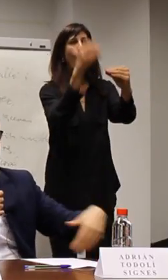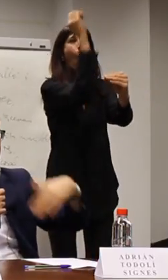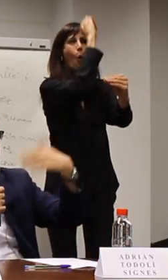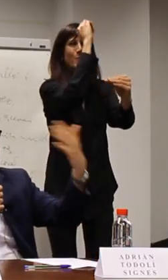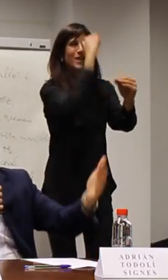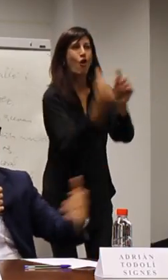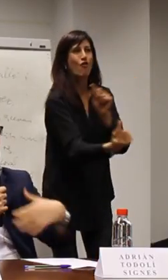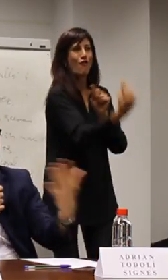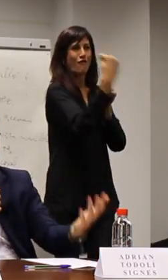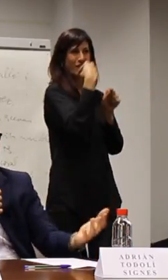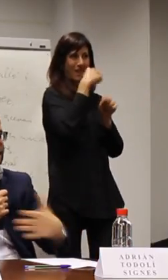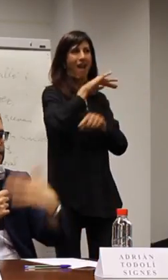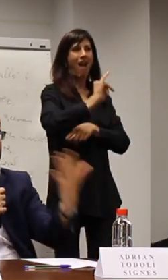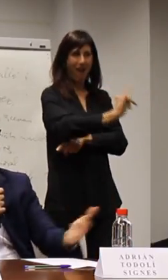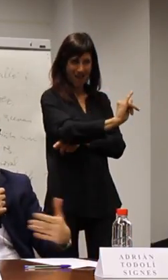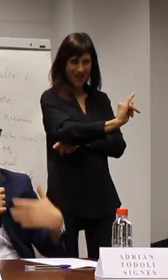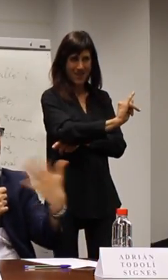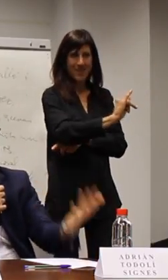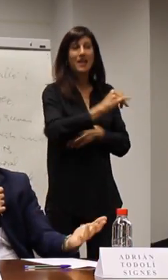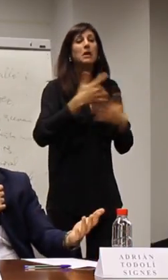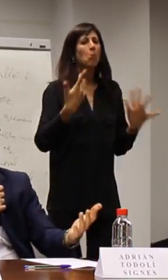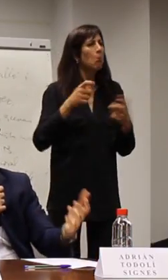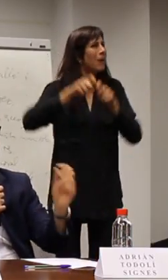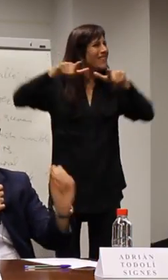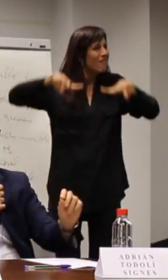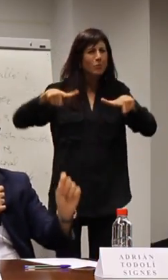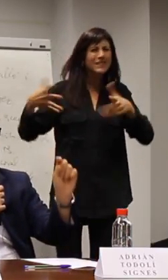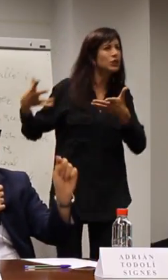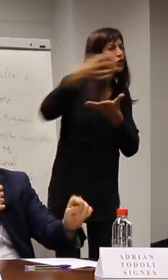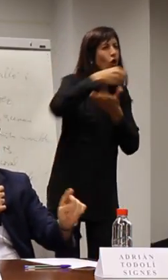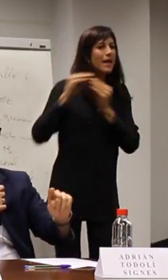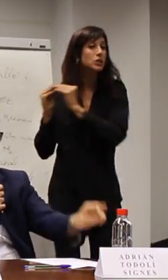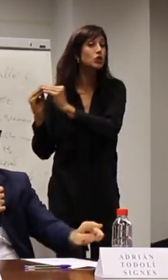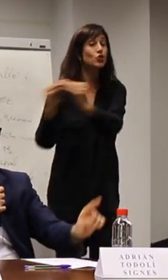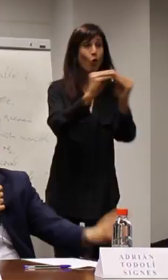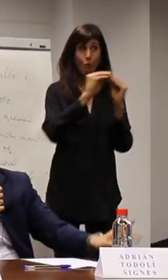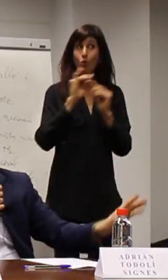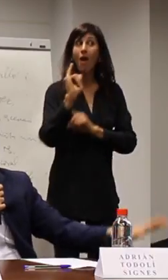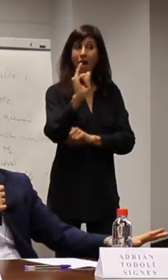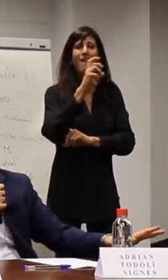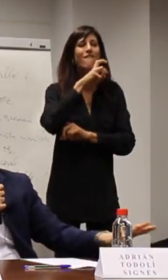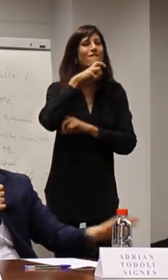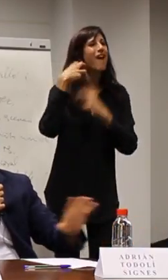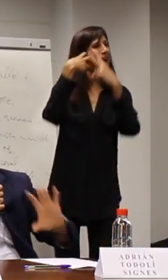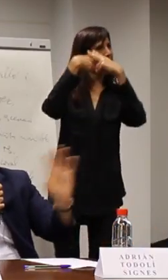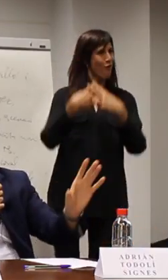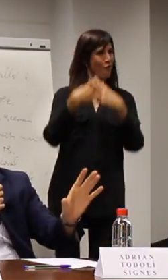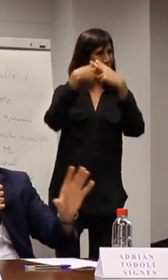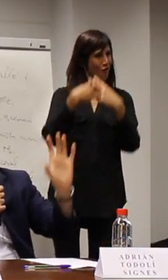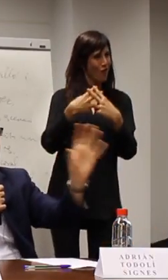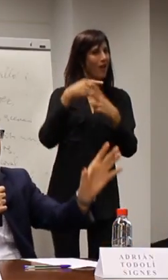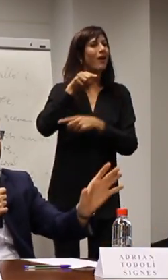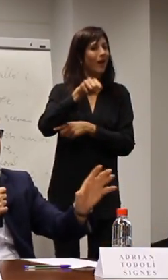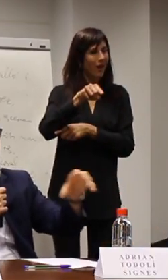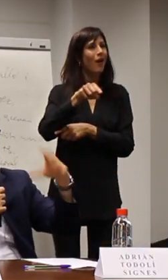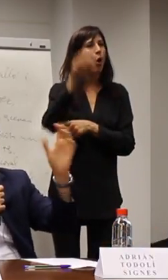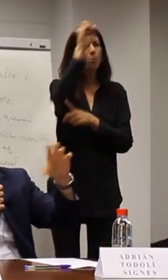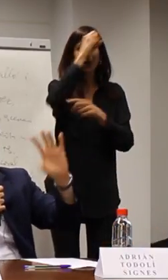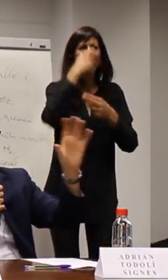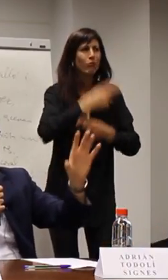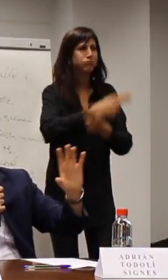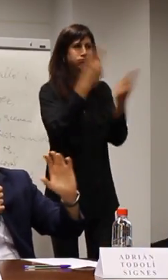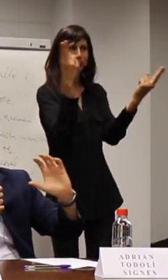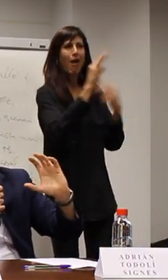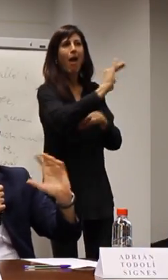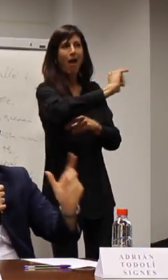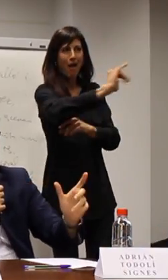sea Deliveroo, sea todas estas plataformas tienen una cosa en común, y es el poder valorar a la persona que presta el servicio. Pero lo mismo a Airbnb, es decir,